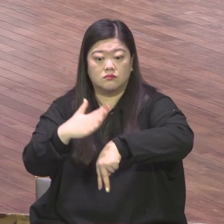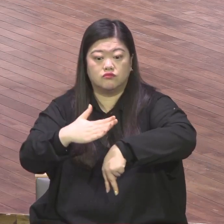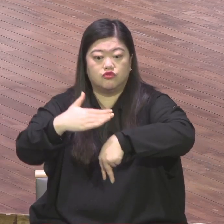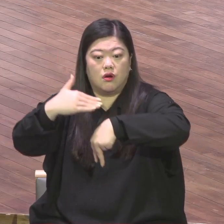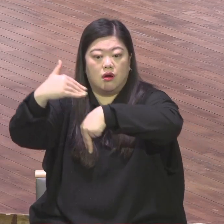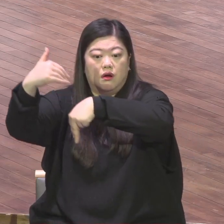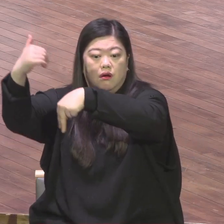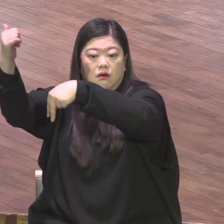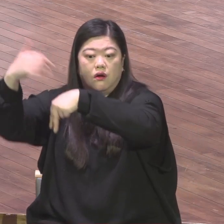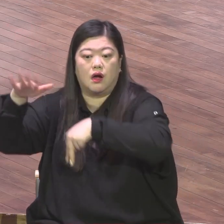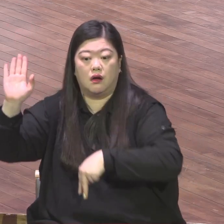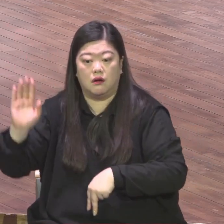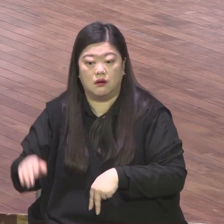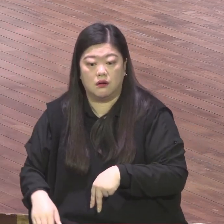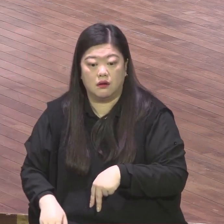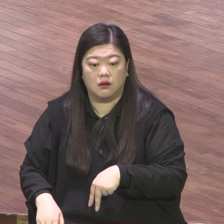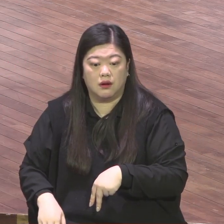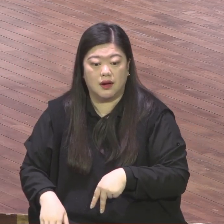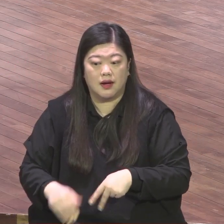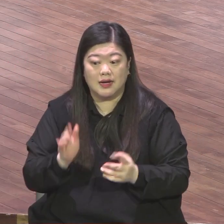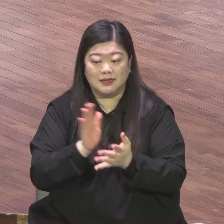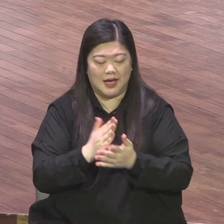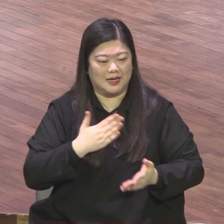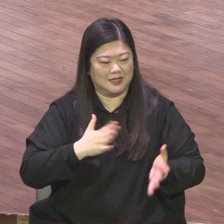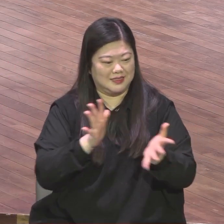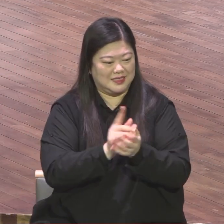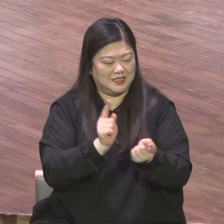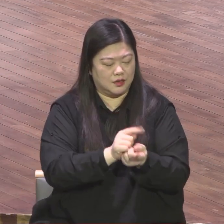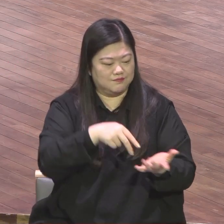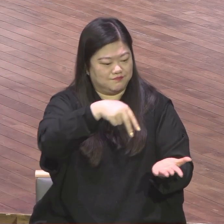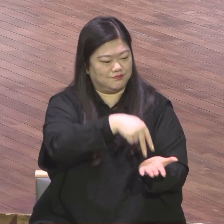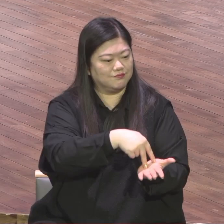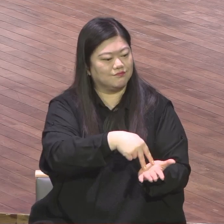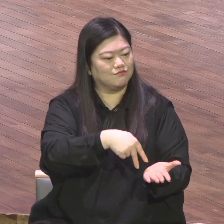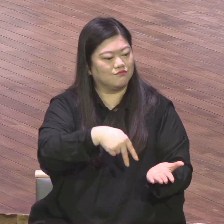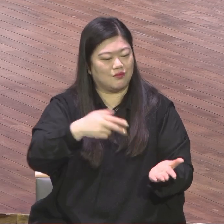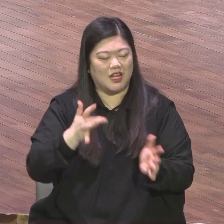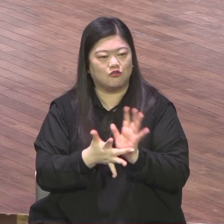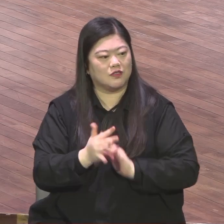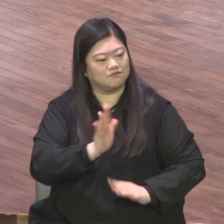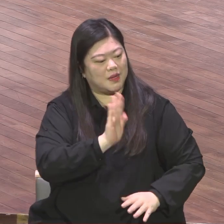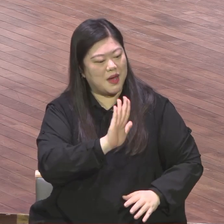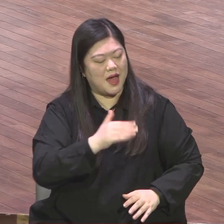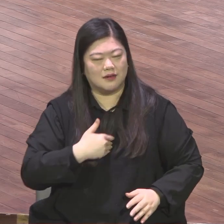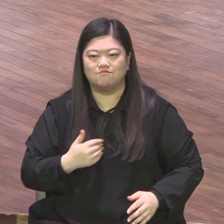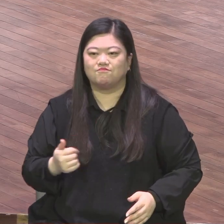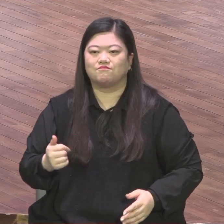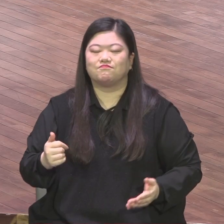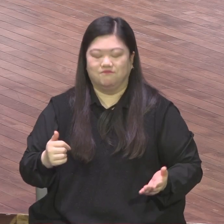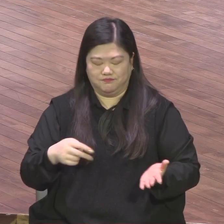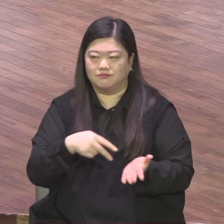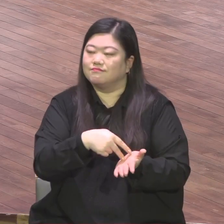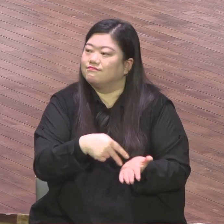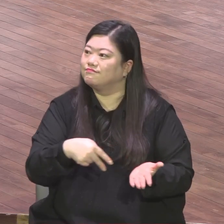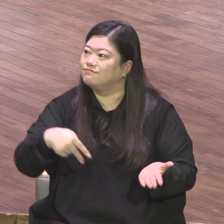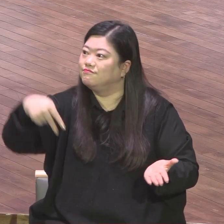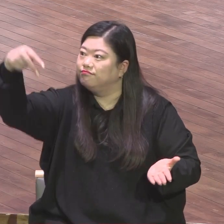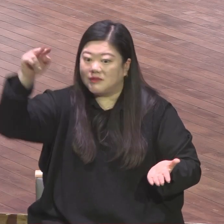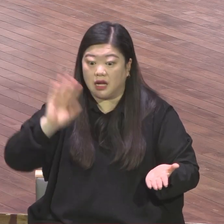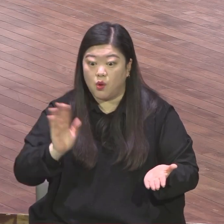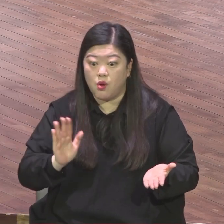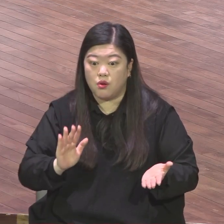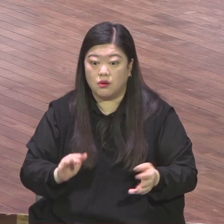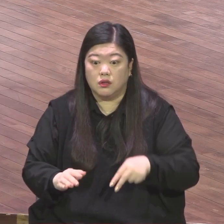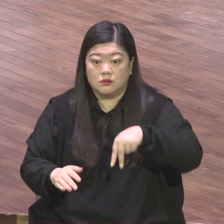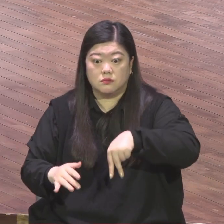아니에요. 올려져 가시니, 이 수동태로 나와 있는데, 11절에 보면은 제자들이, 이 천사들이